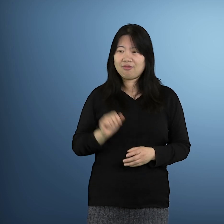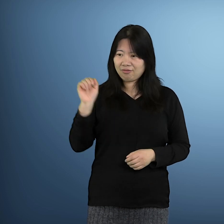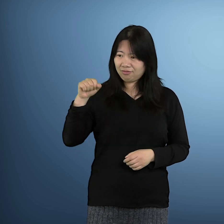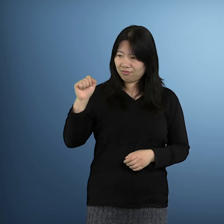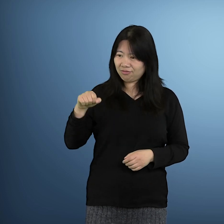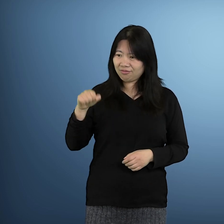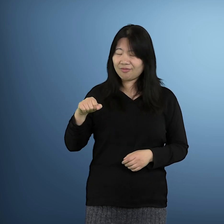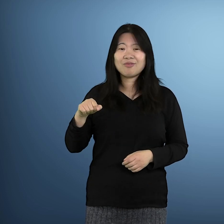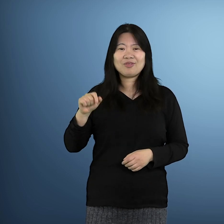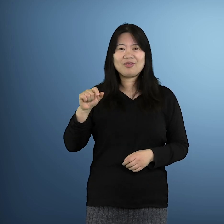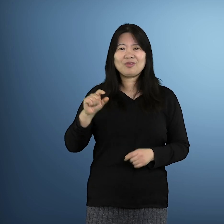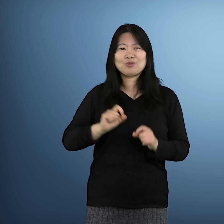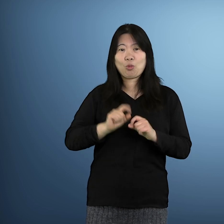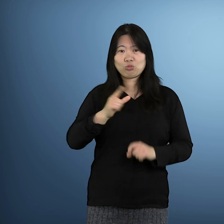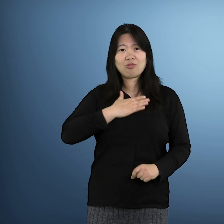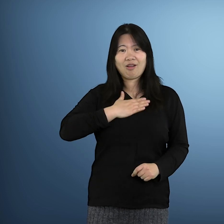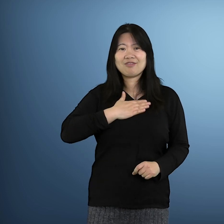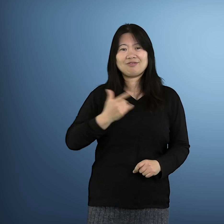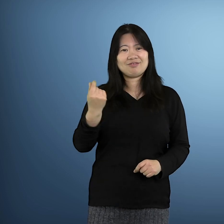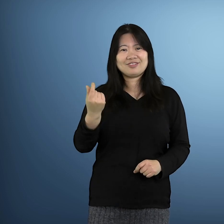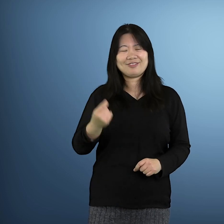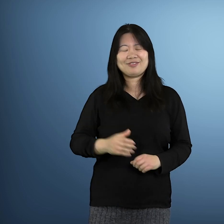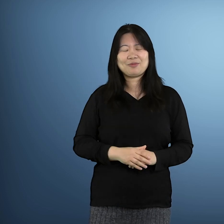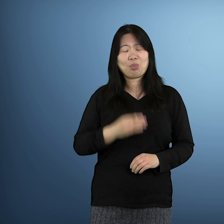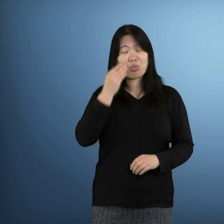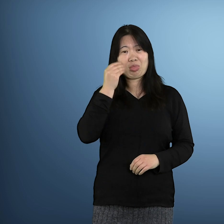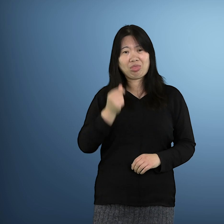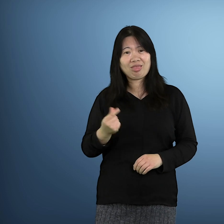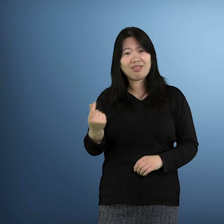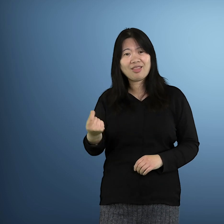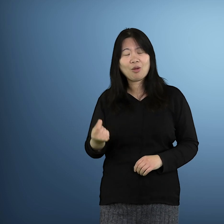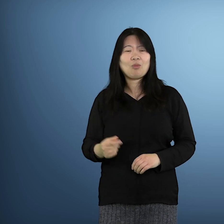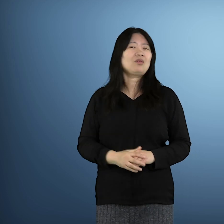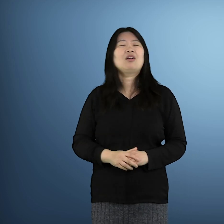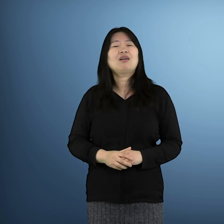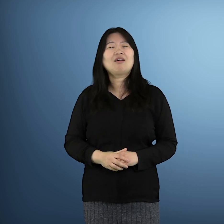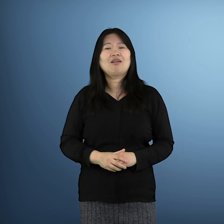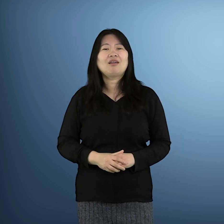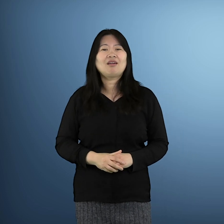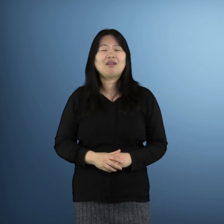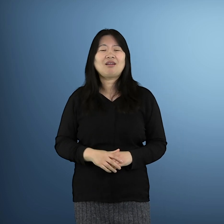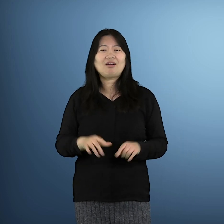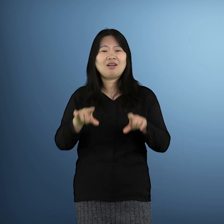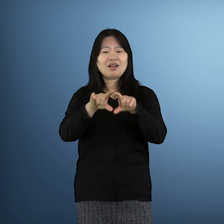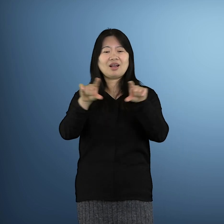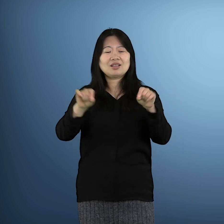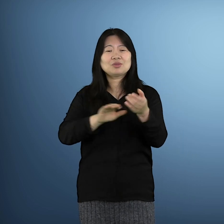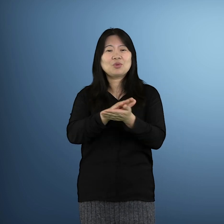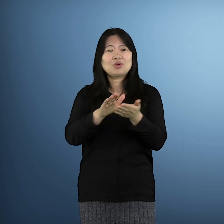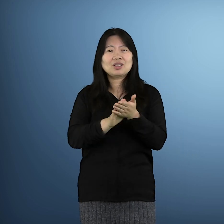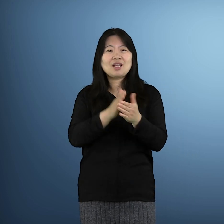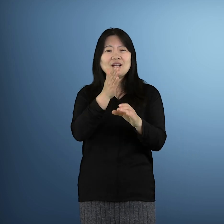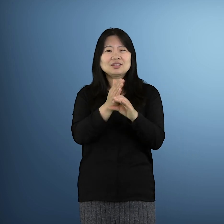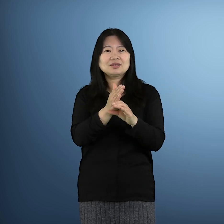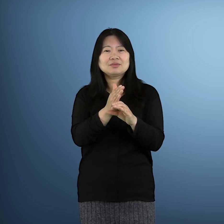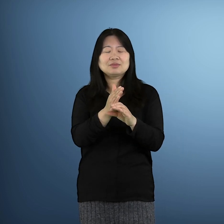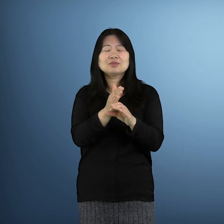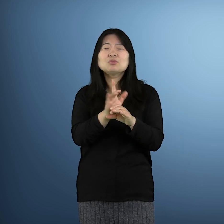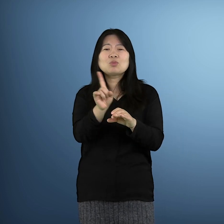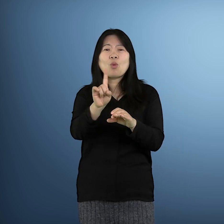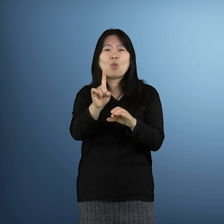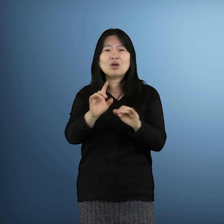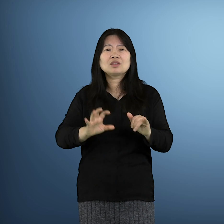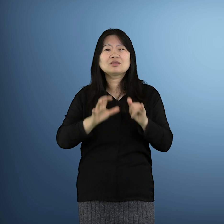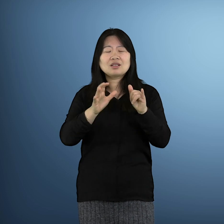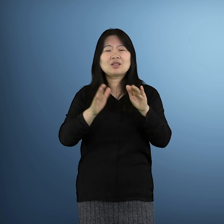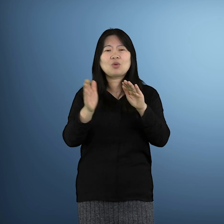끄떡거리시는 거 보니까 대부분 다 아시는 것 같아요. 그 카드 놀이의 그 핵심은 세상은 불공정하다.